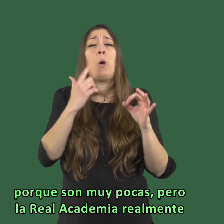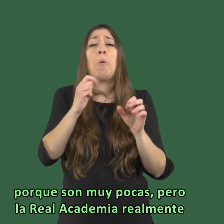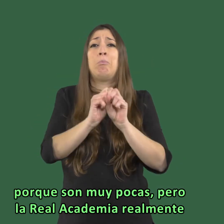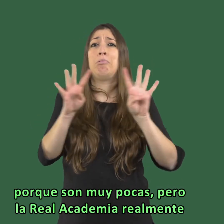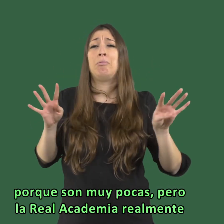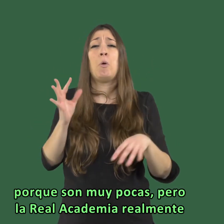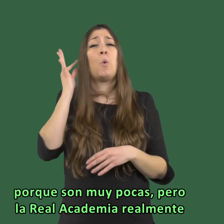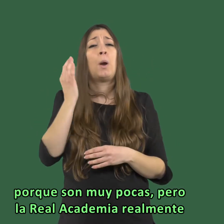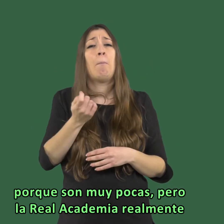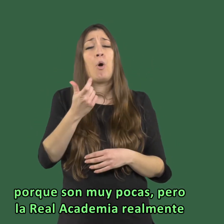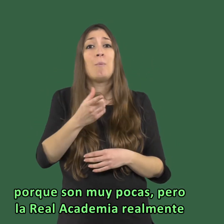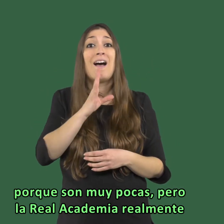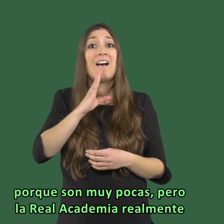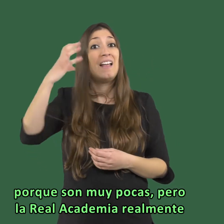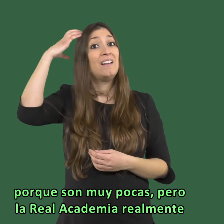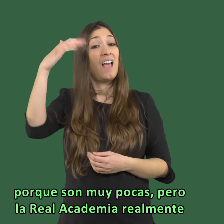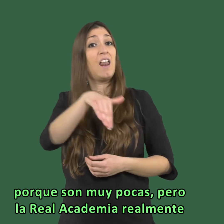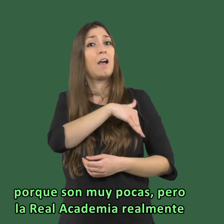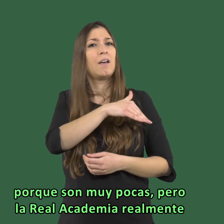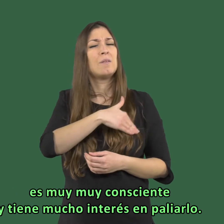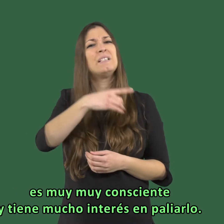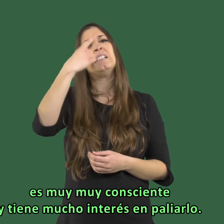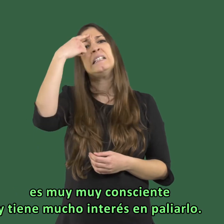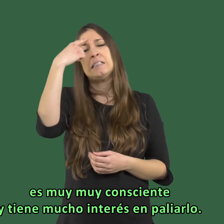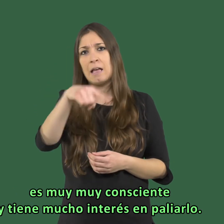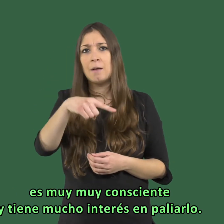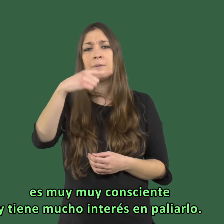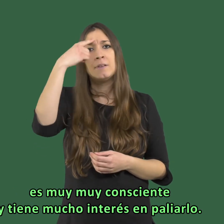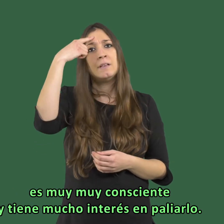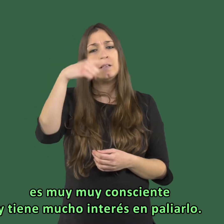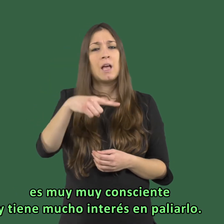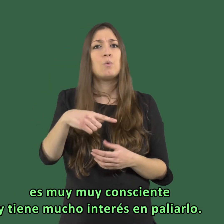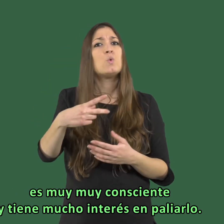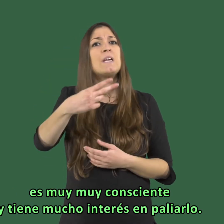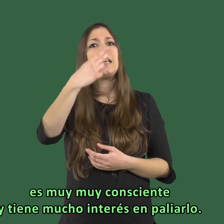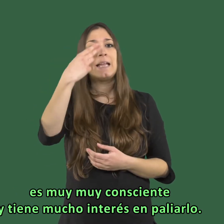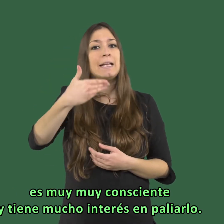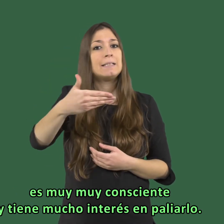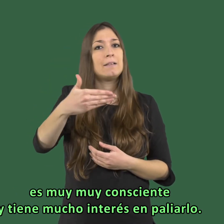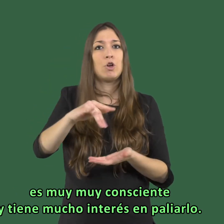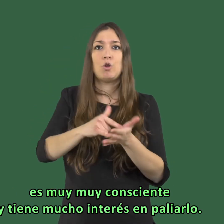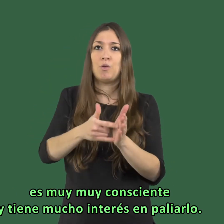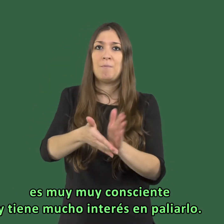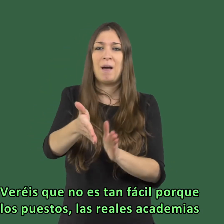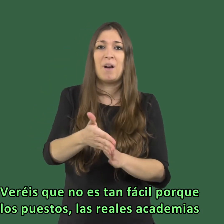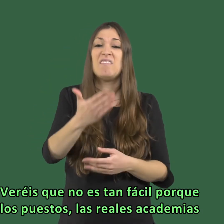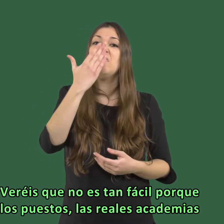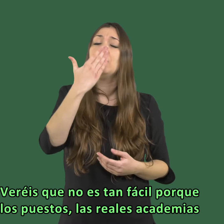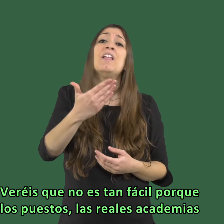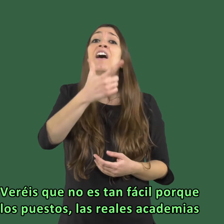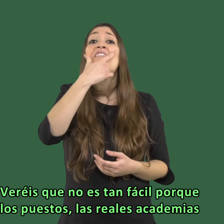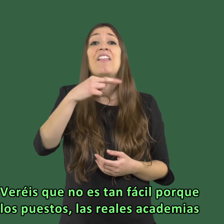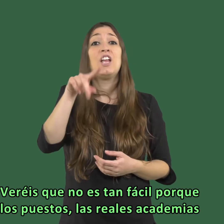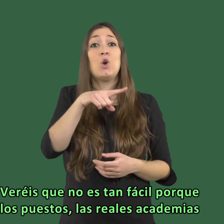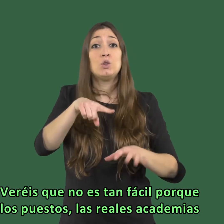muy pocas, pero la Real Academia realmente es muy, muy consciente y tiene mucho interés en paliarlo. Veréis que no